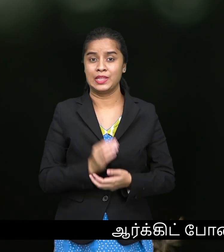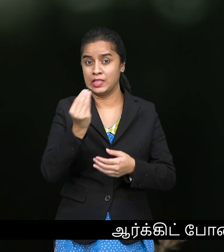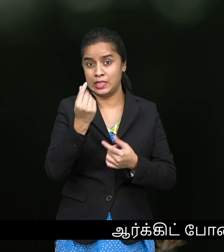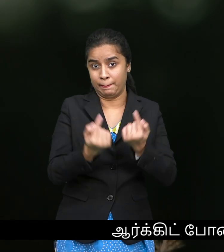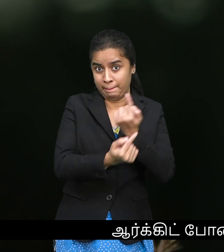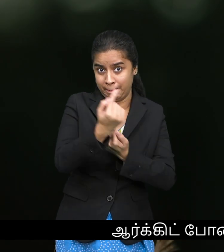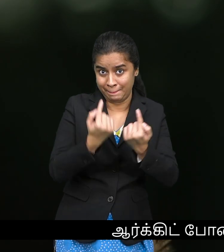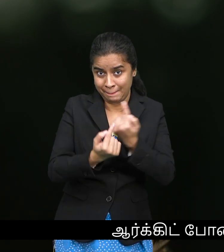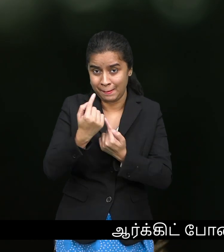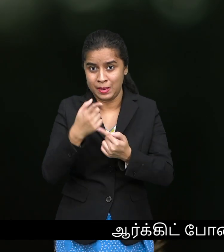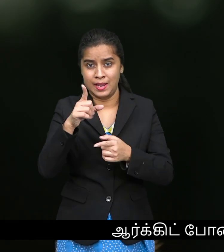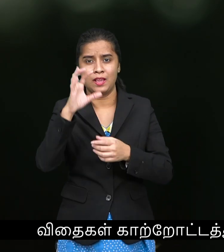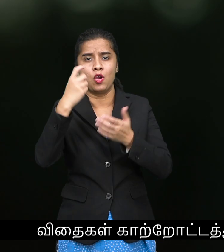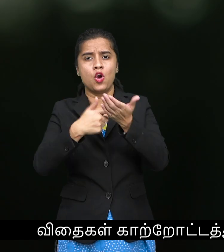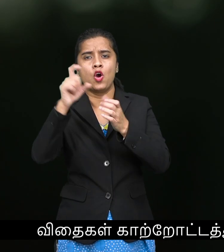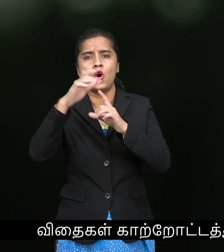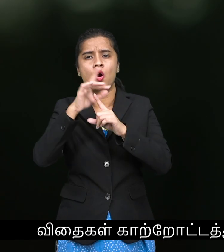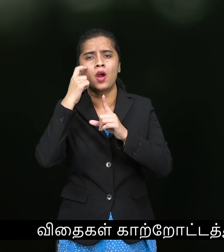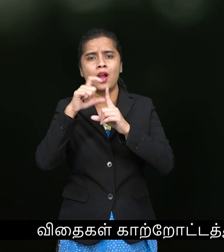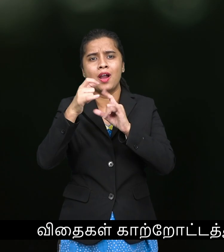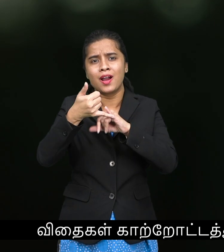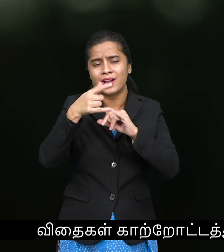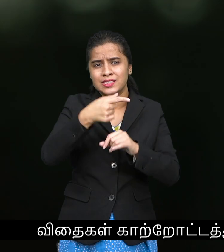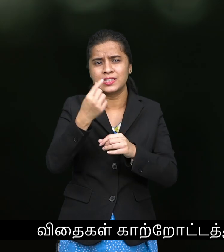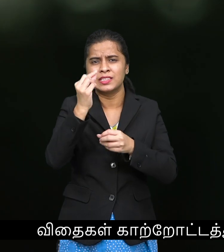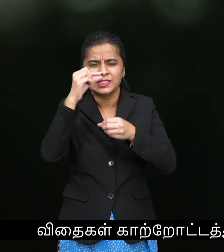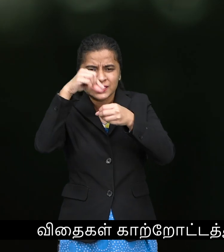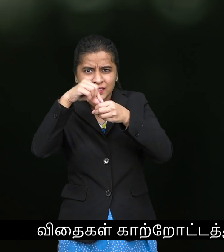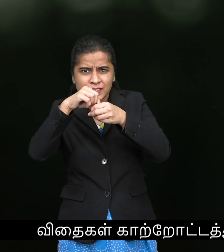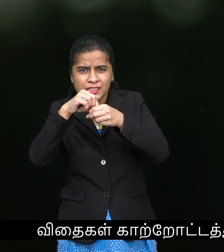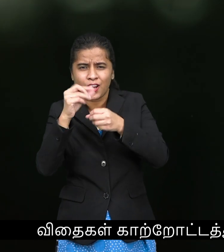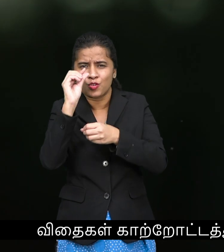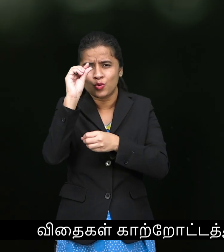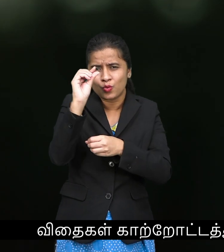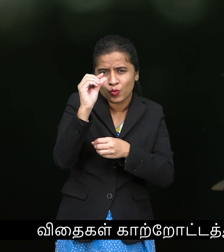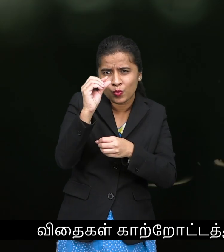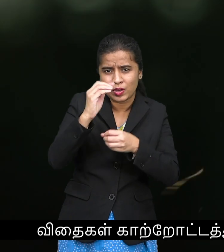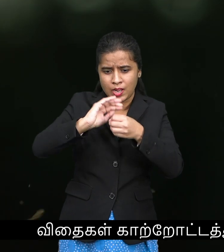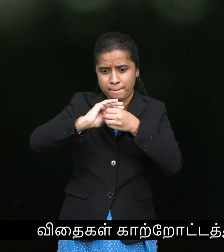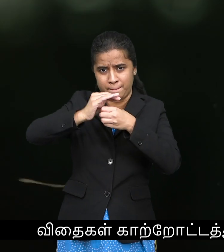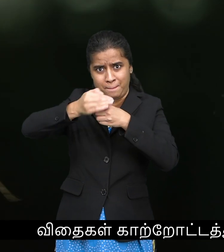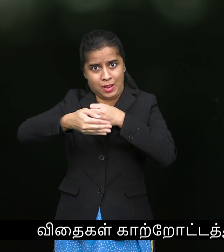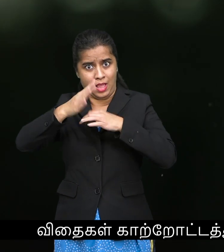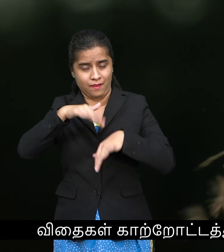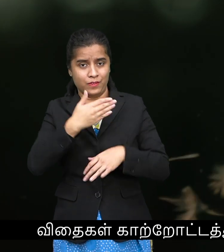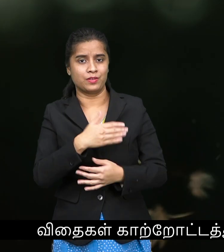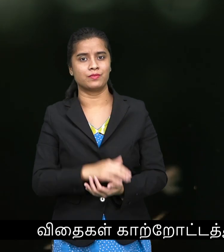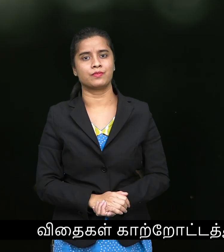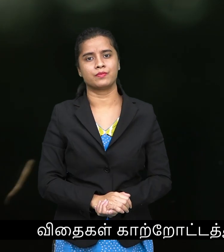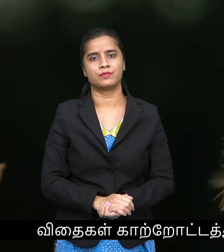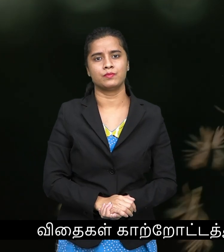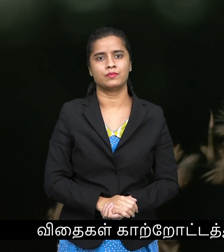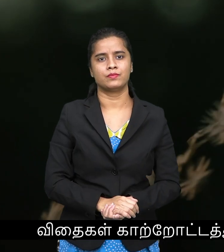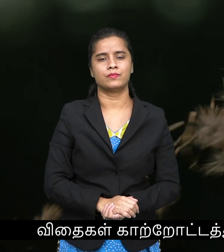ஆர்கிட் போன்ற சில தாவரங்களில் விதைகள் காற்றோட்டத்துடன் மிக சிறியதாக இருக்கும்.